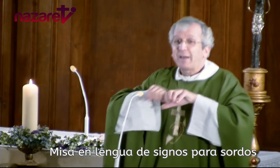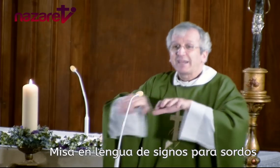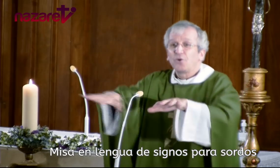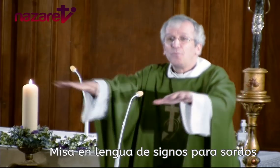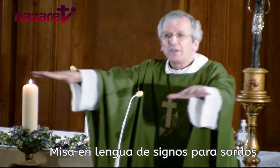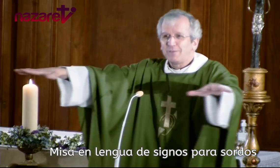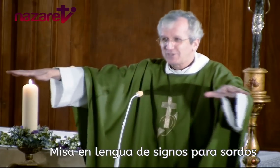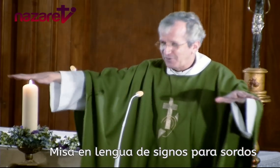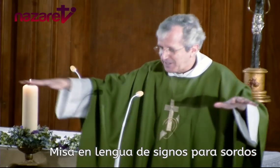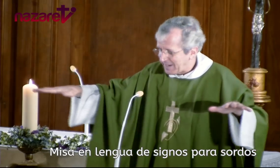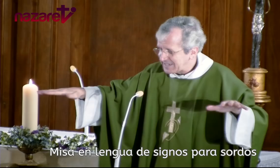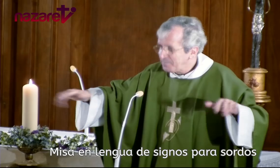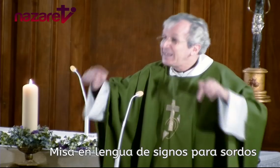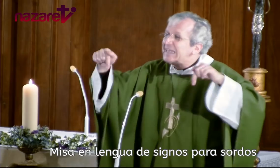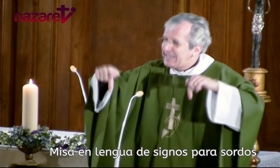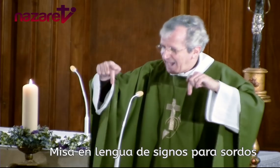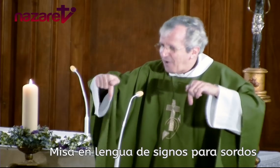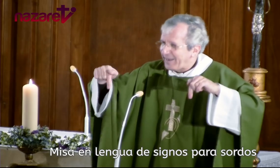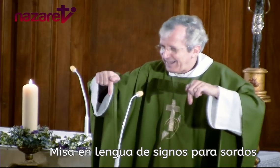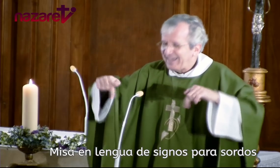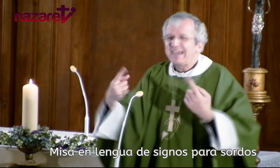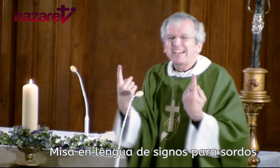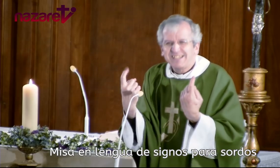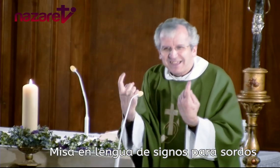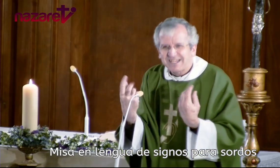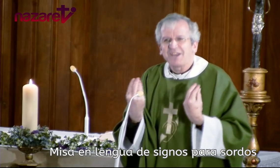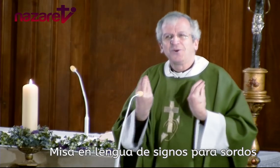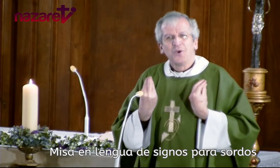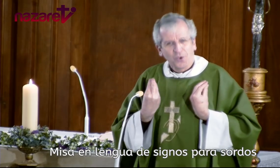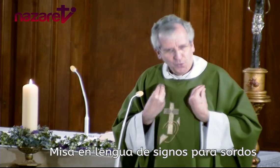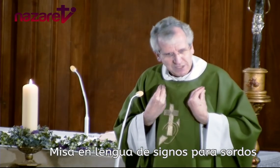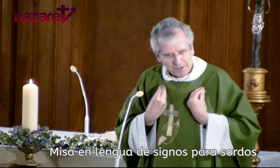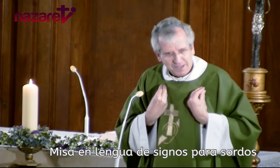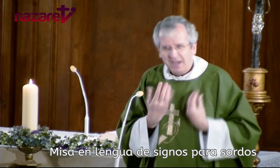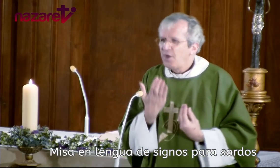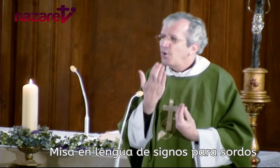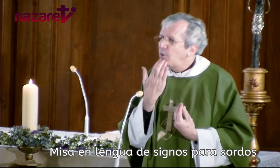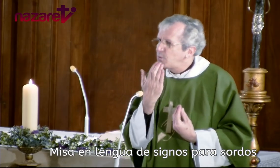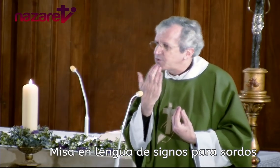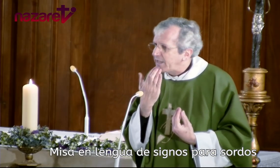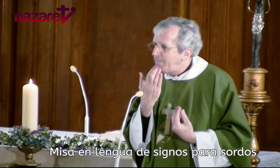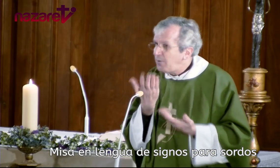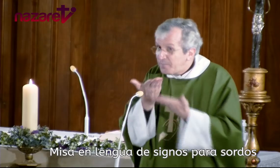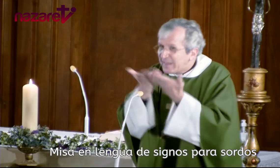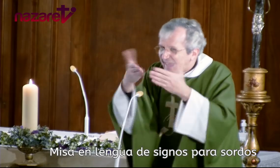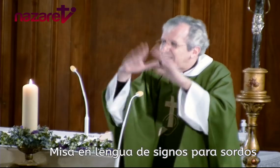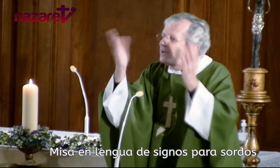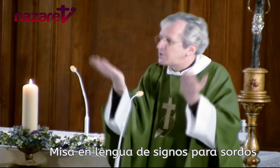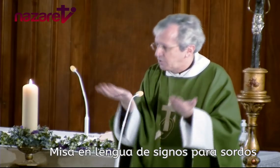que lo comuniquemos a los demás. Y ahora es necesario con nuestra vida, con nuestro ejemplo, que ante nuestro